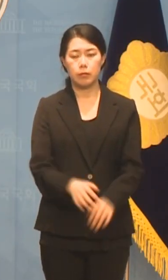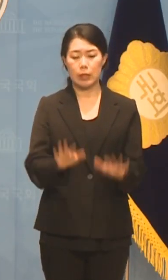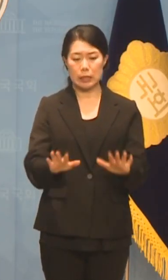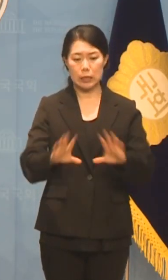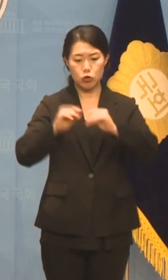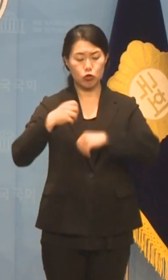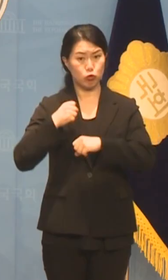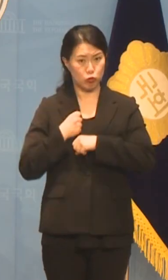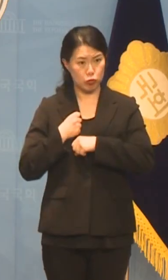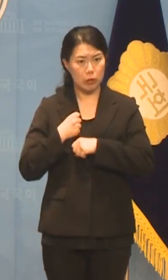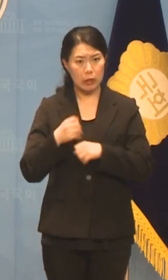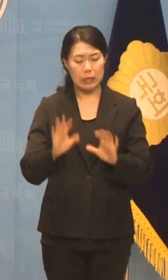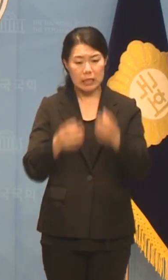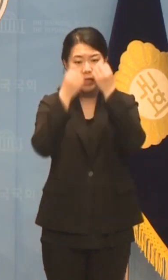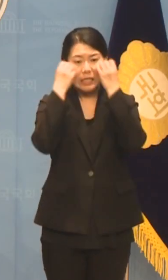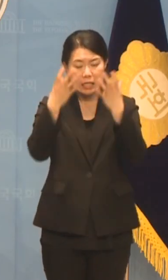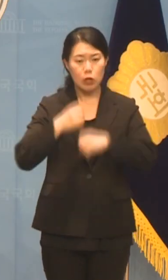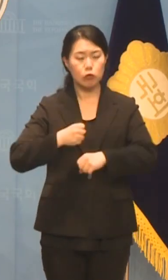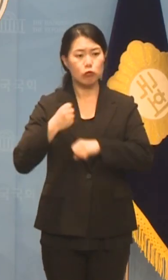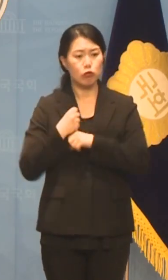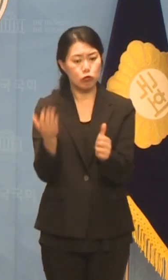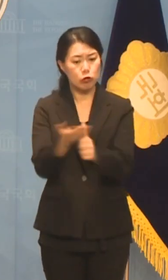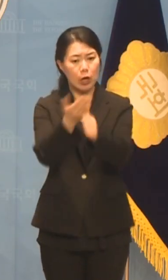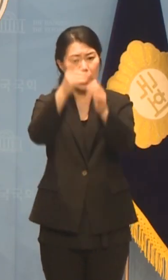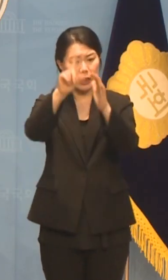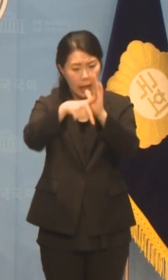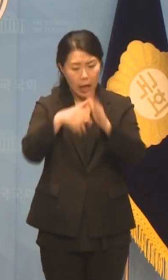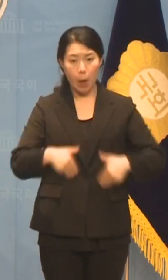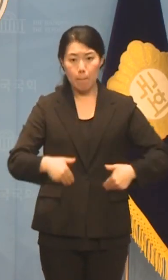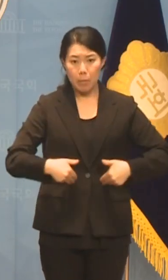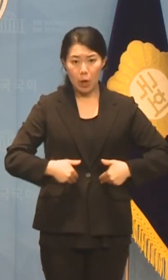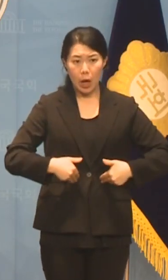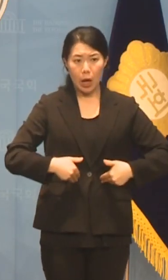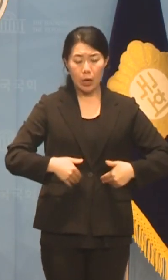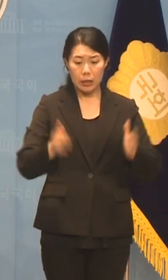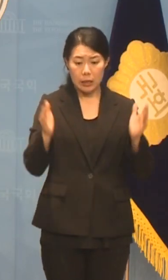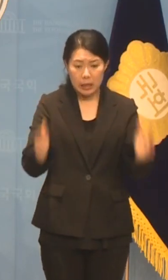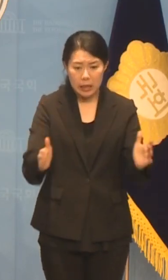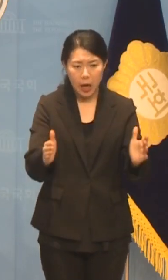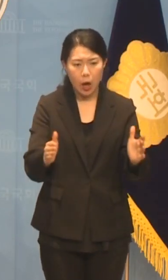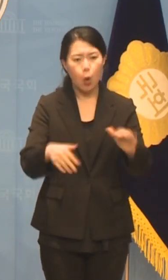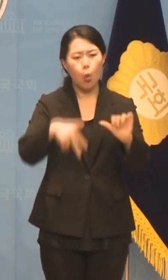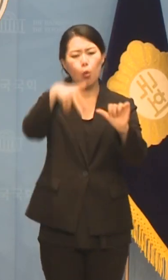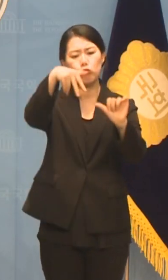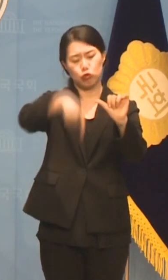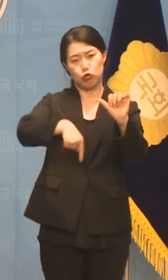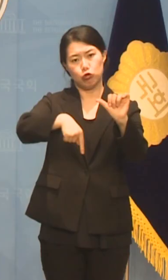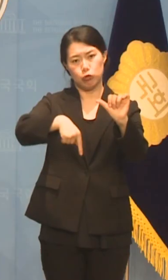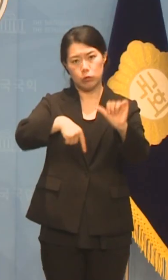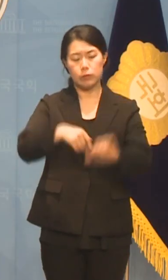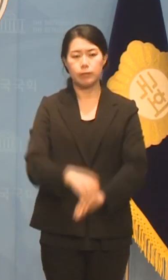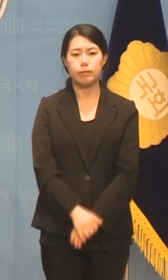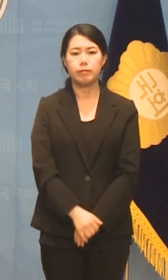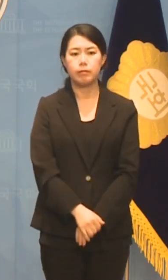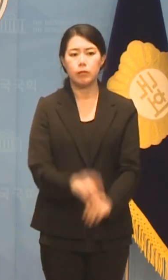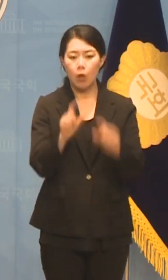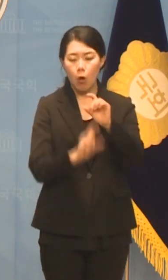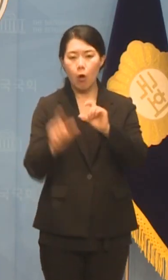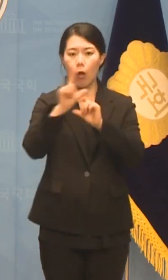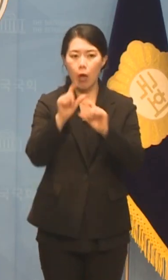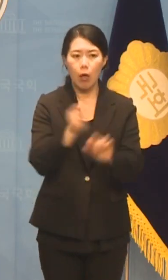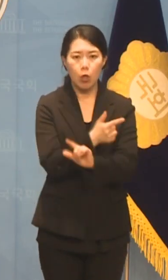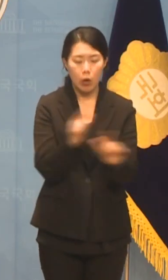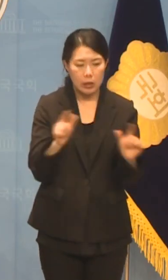육군을 기준으로 신병을 육성하기 위해 필요한 최소 기간은 5주입니다. 거기에